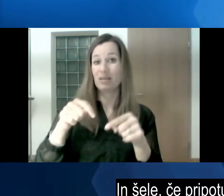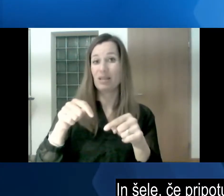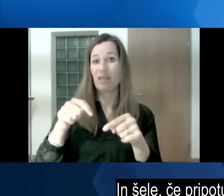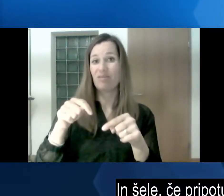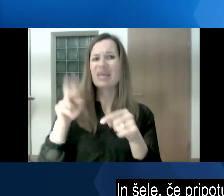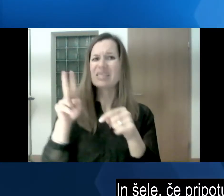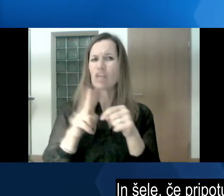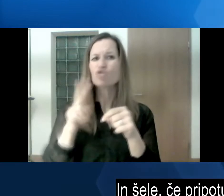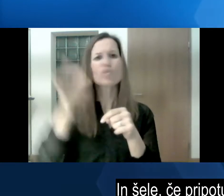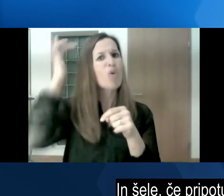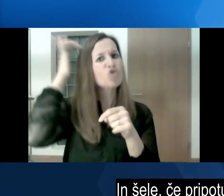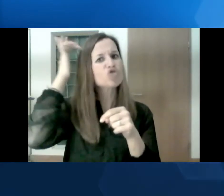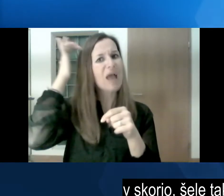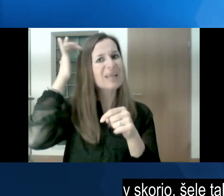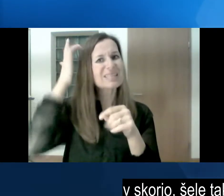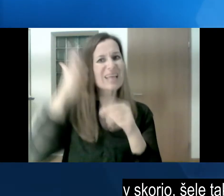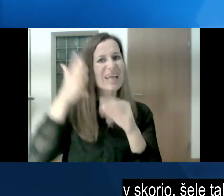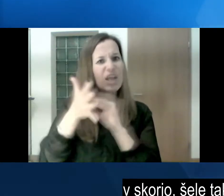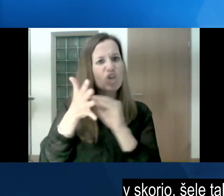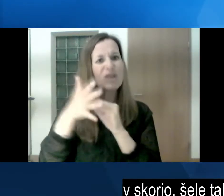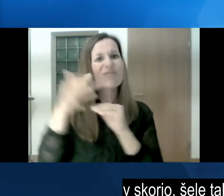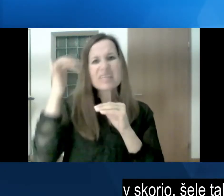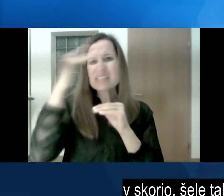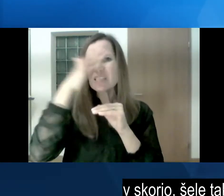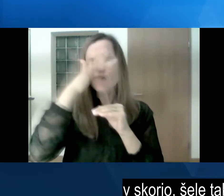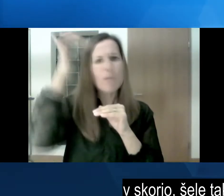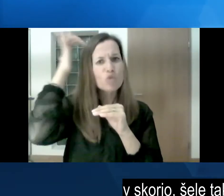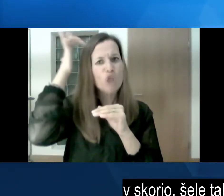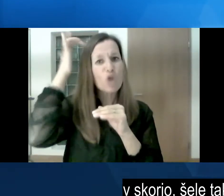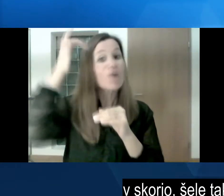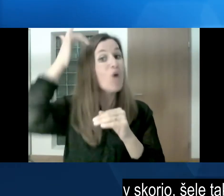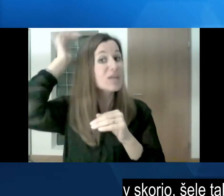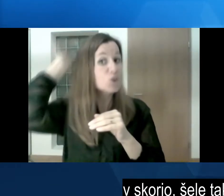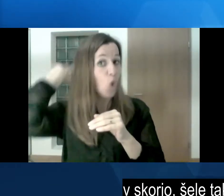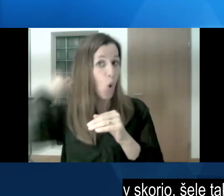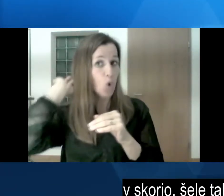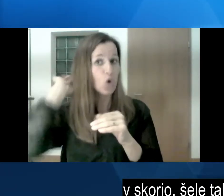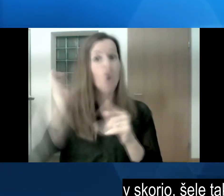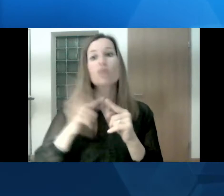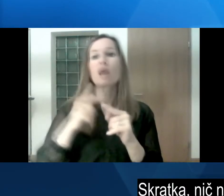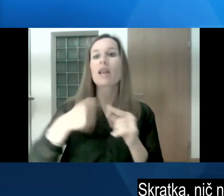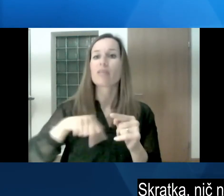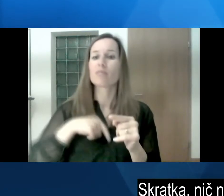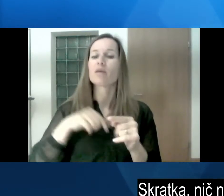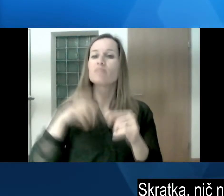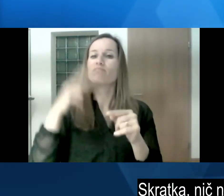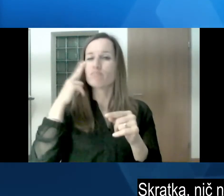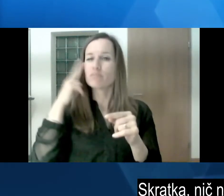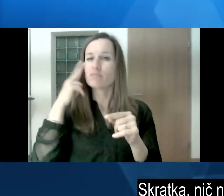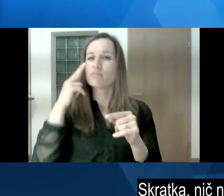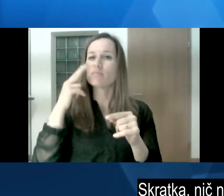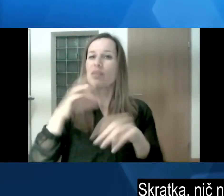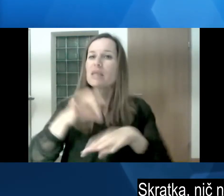v sivo možganovino, v skorjo, šele takrat se mi zavedamo zaznave zvoka. Skratka, nič nam